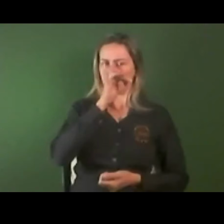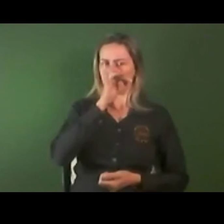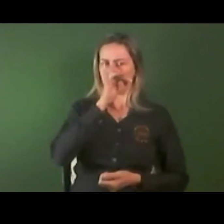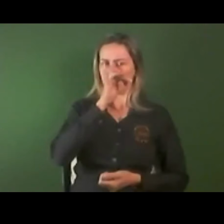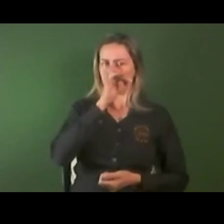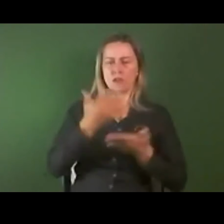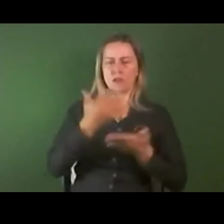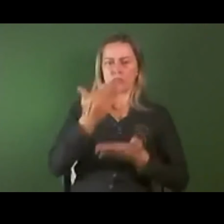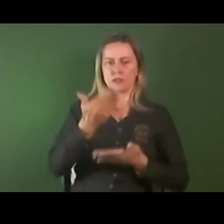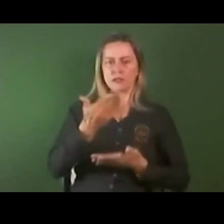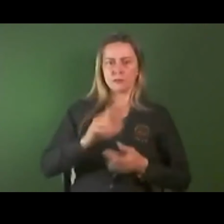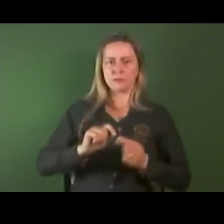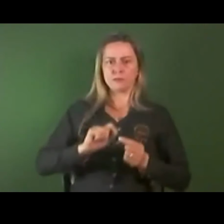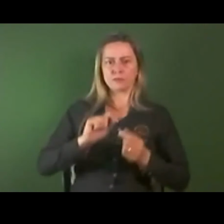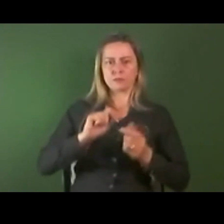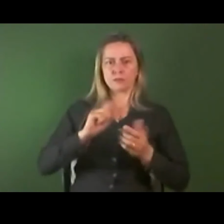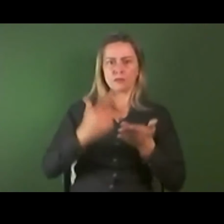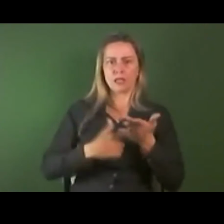do que é o livro original.